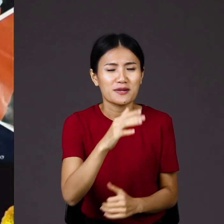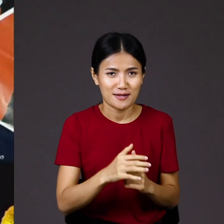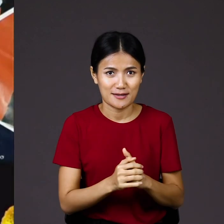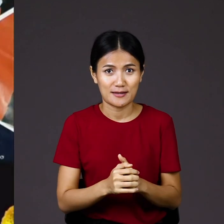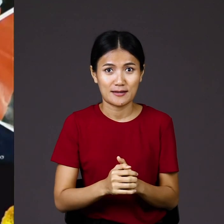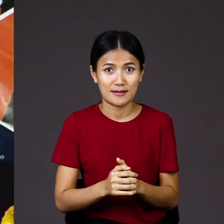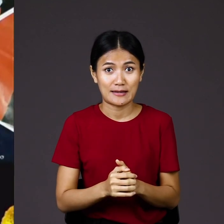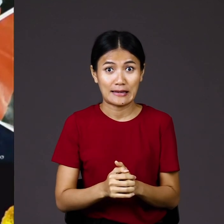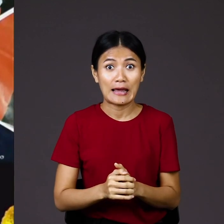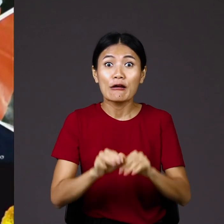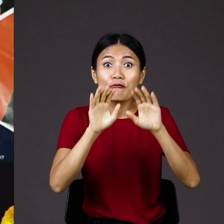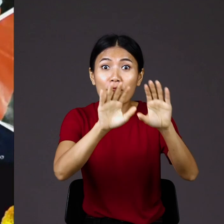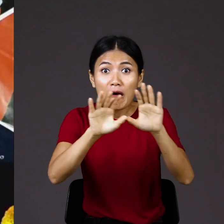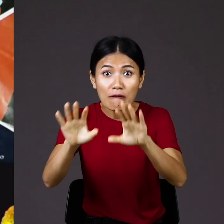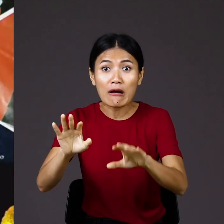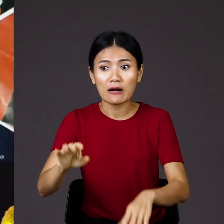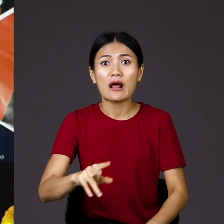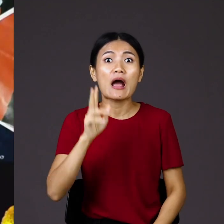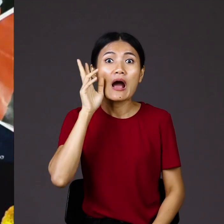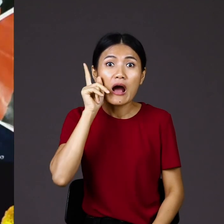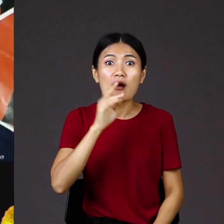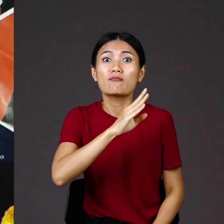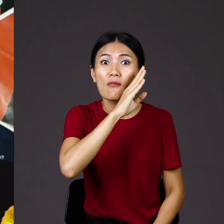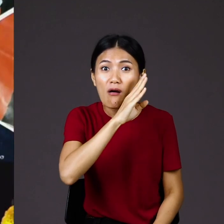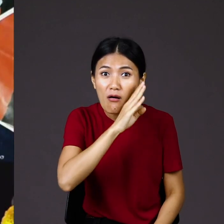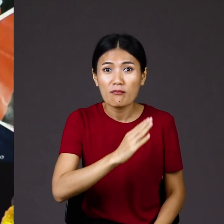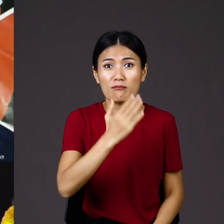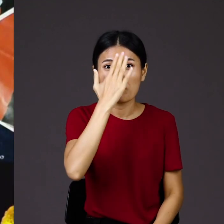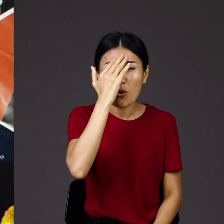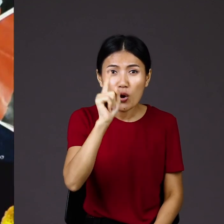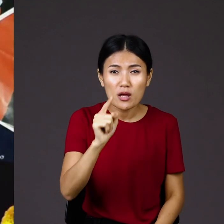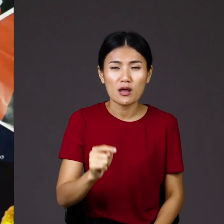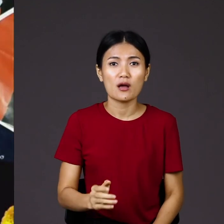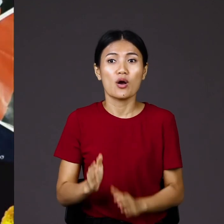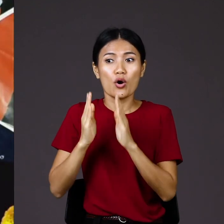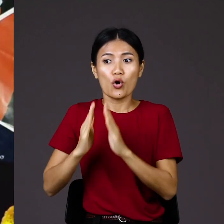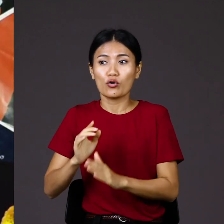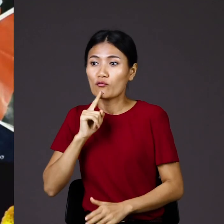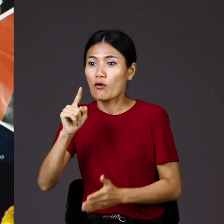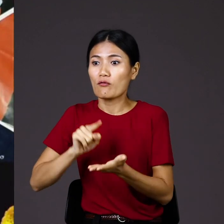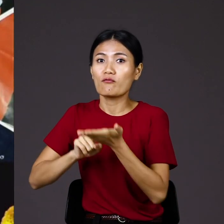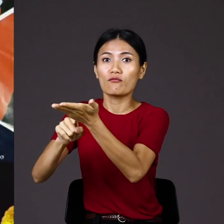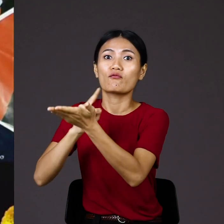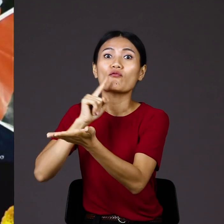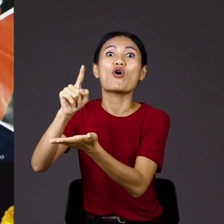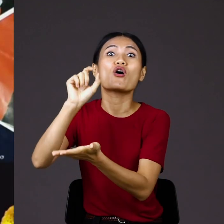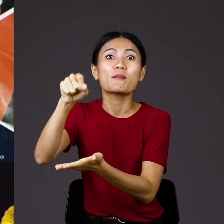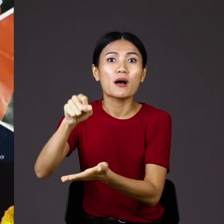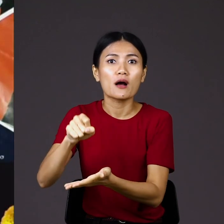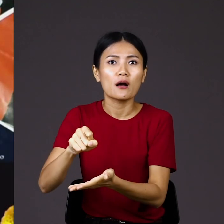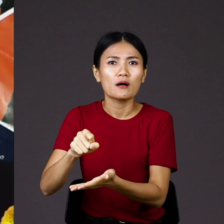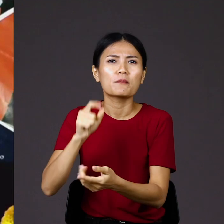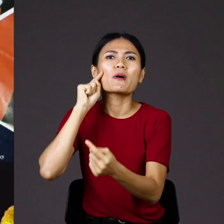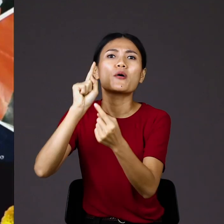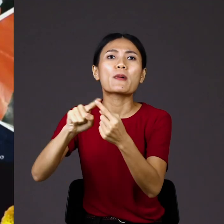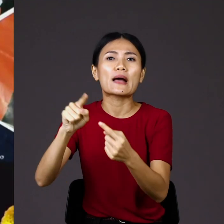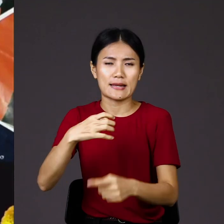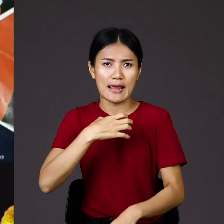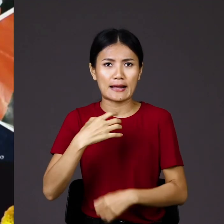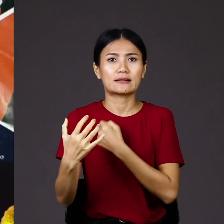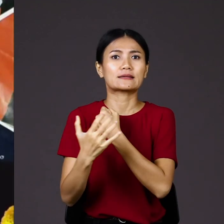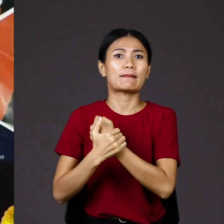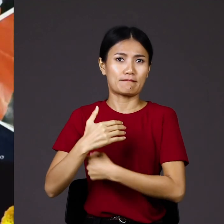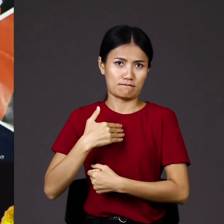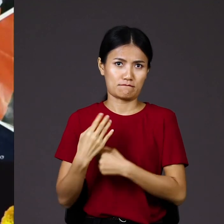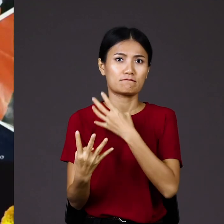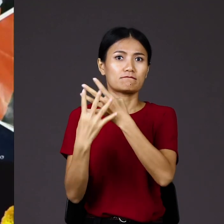าพี่น้องได้ยินได้ฟังแบบนี้พี่น้องอย่าไปเชื่อนะครับเพราะว่าเรื่องที่เขาไปร้องเรียนโทษของมันคือต้องการเอ